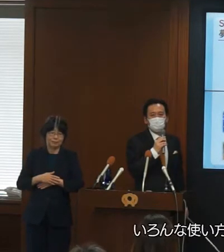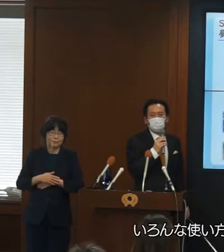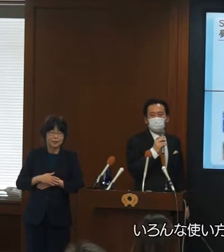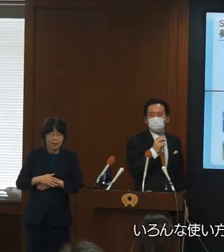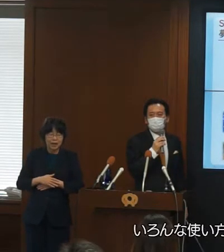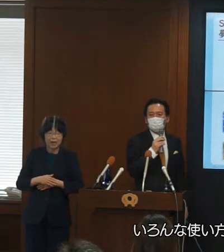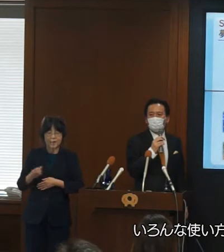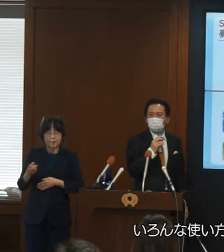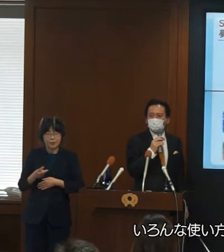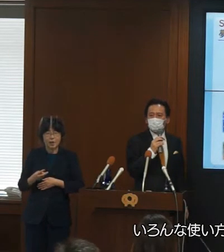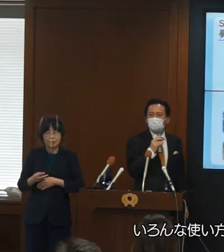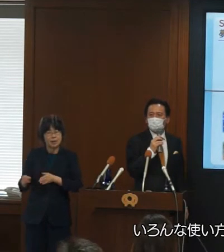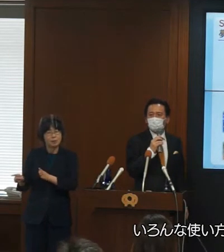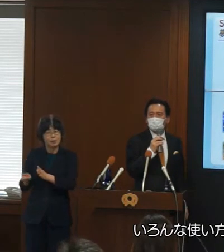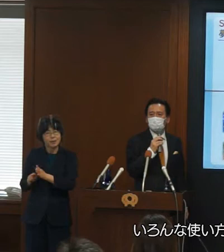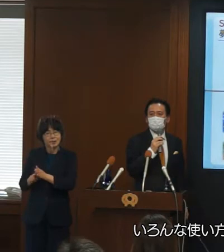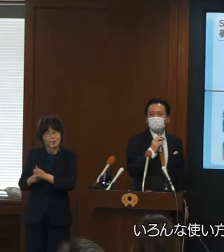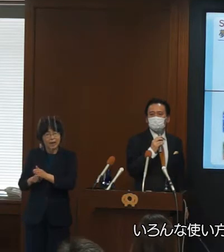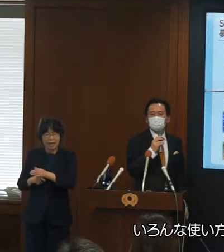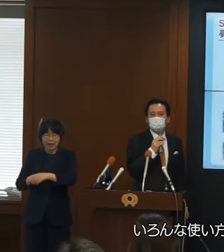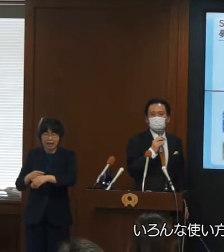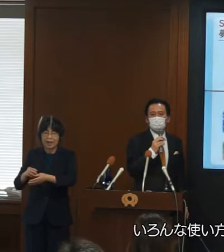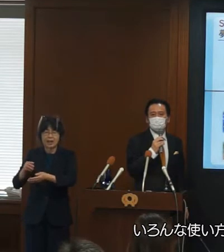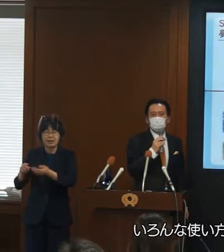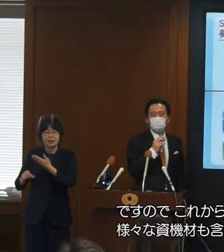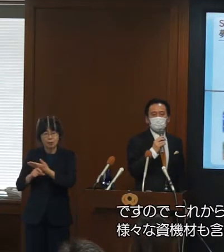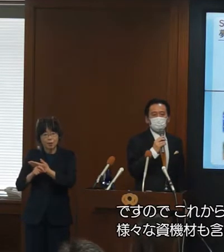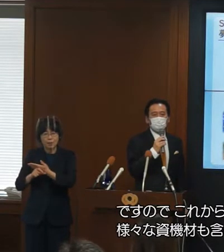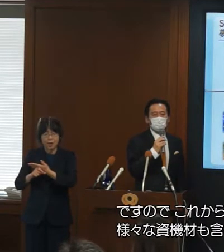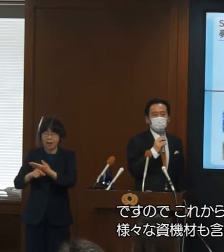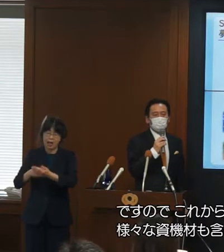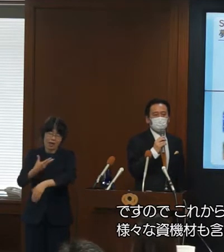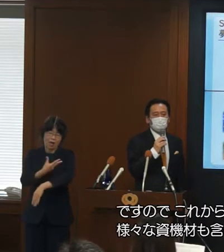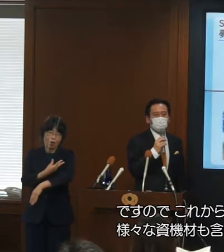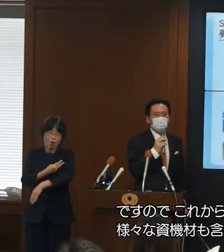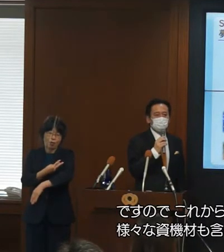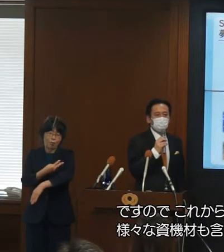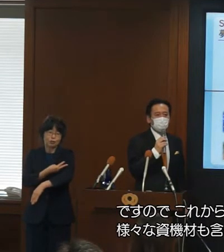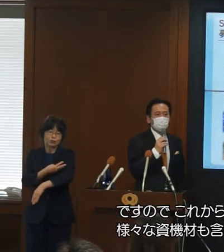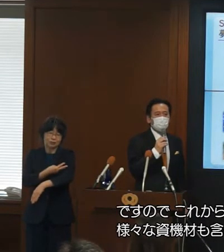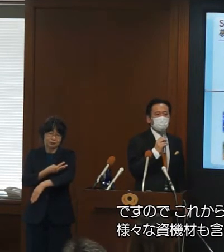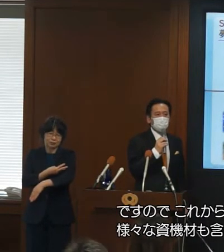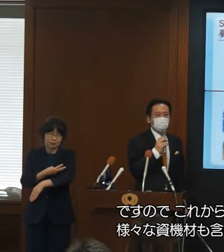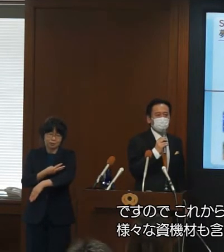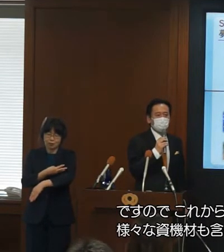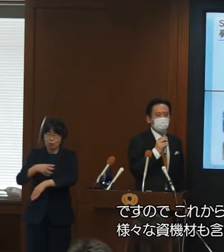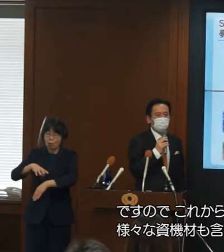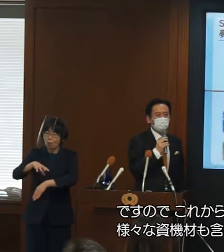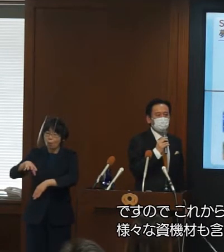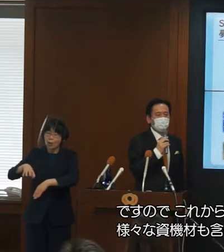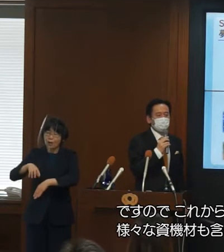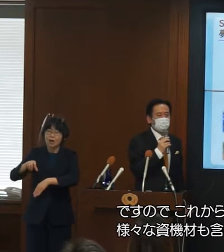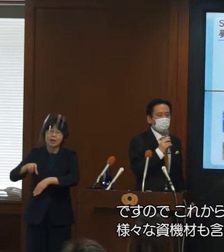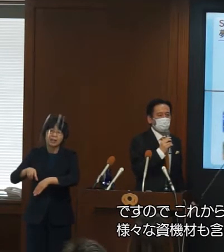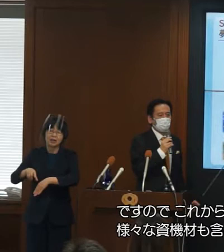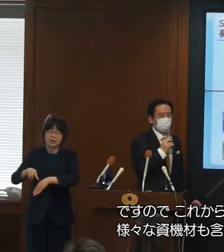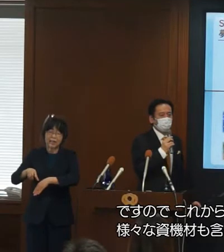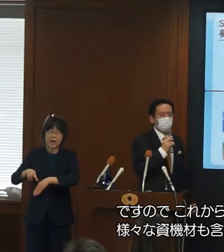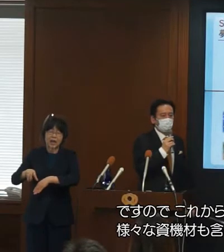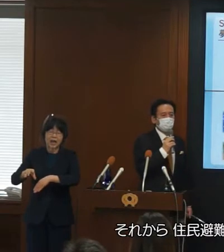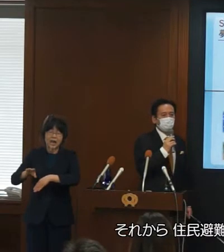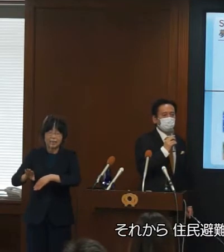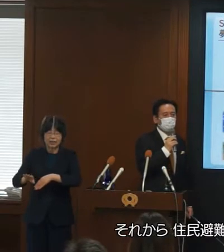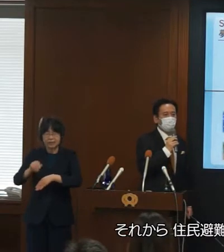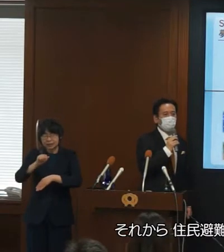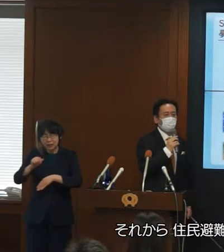ですね、いろんな使い方ができたはずです。ですので、まあ、これから起きる災害についてもですね、さまざまな資機材も